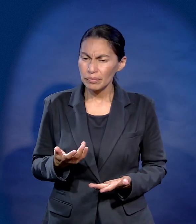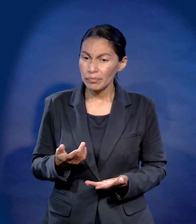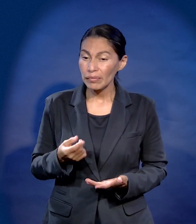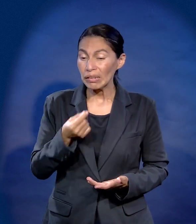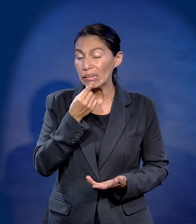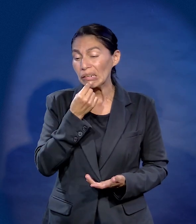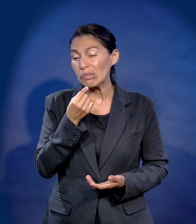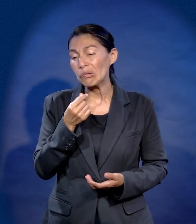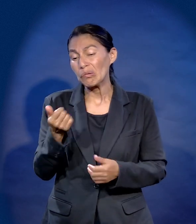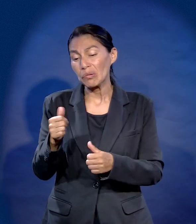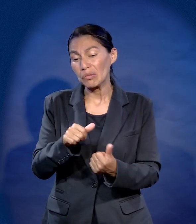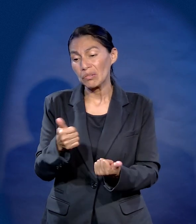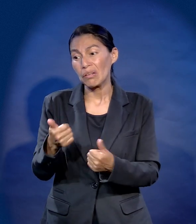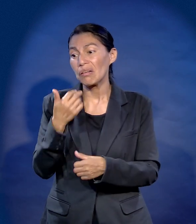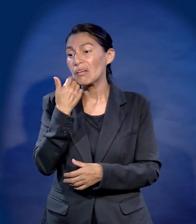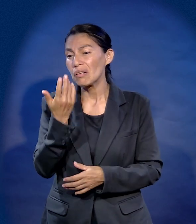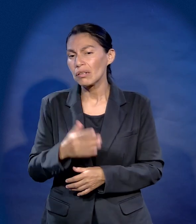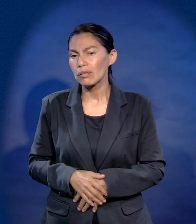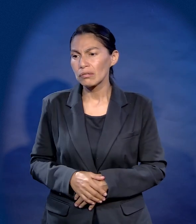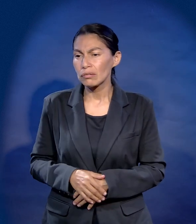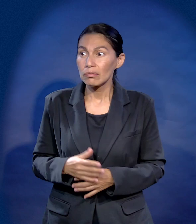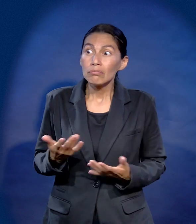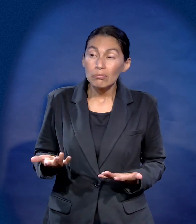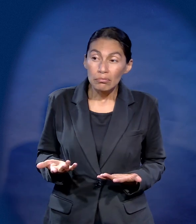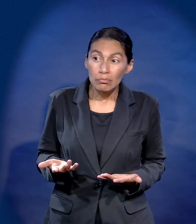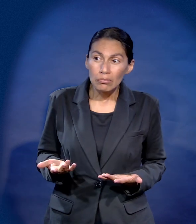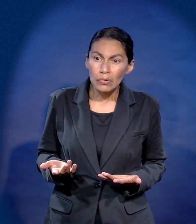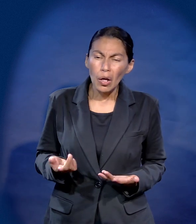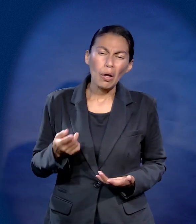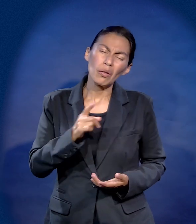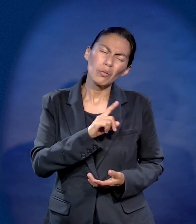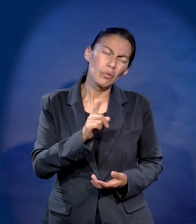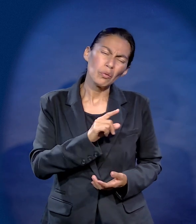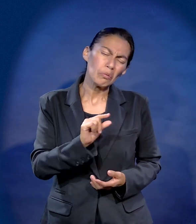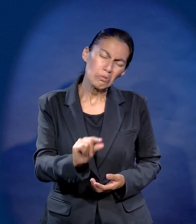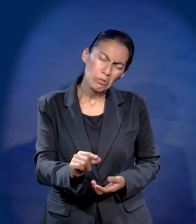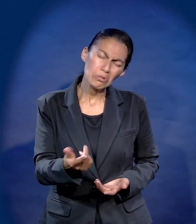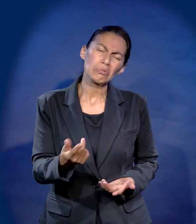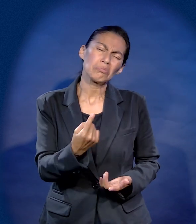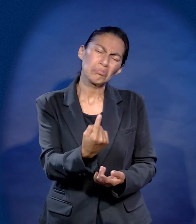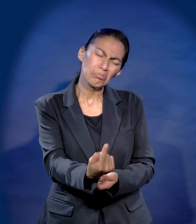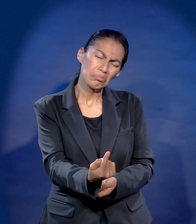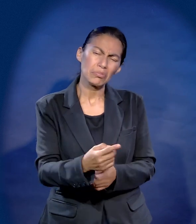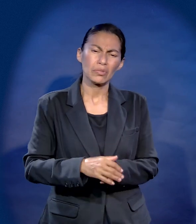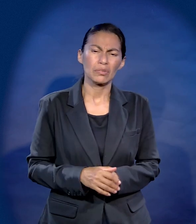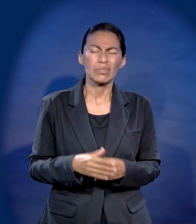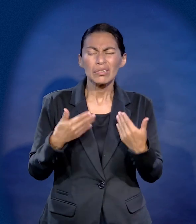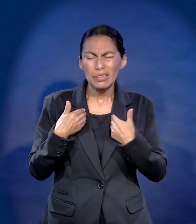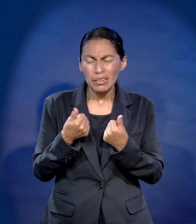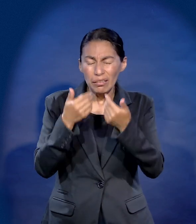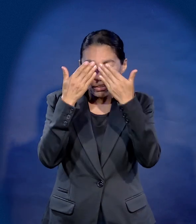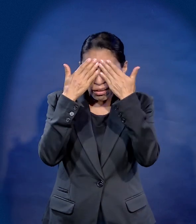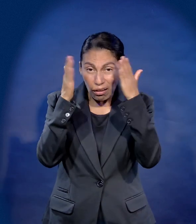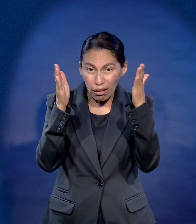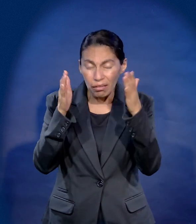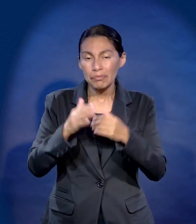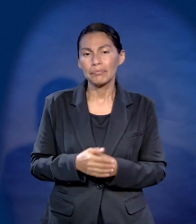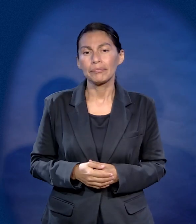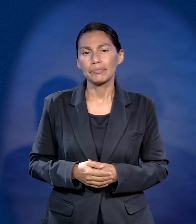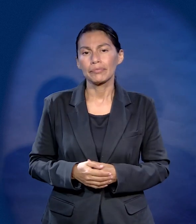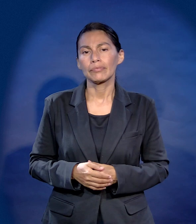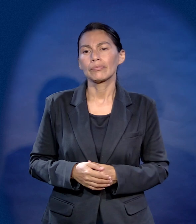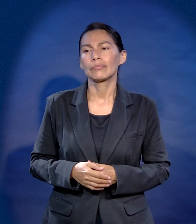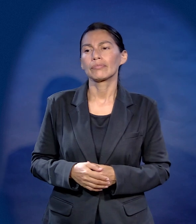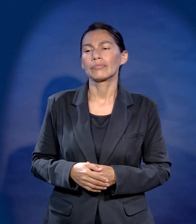el niño. ¿Qué tiene el niño? Pues que se quiere bautizar el sábado. ¿Y luego? No, yo le digo que está chiquito, que entienda bien.